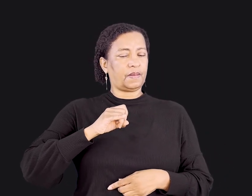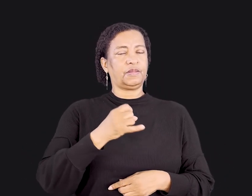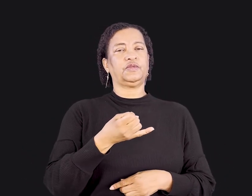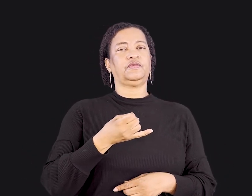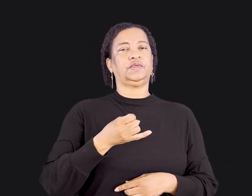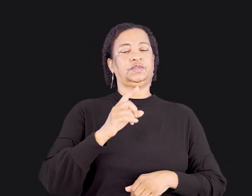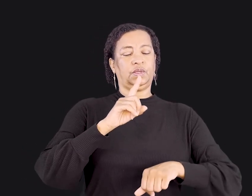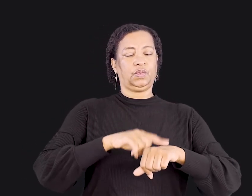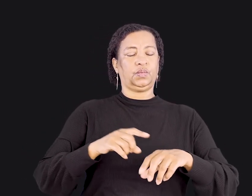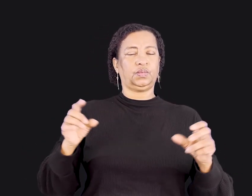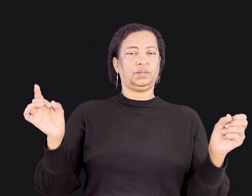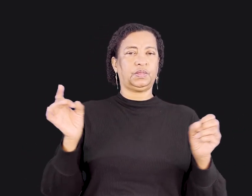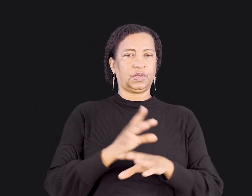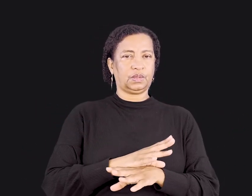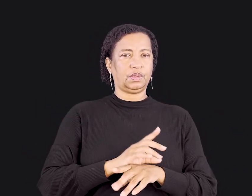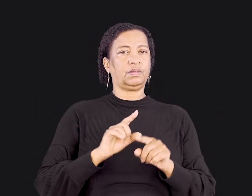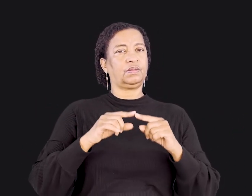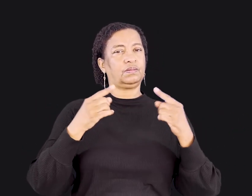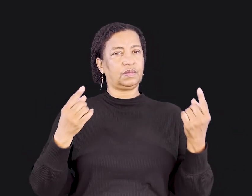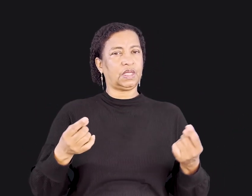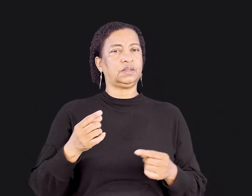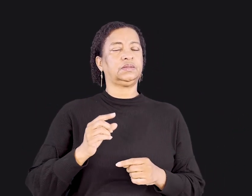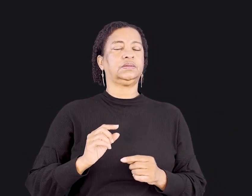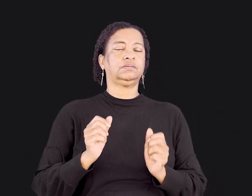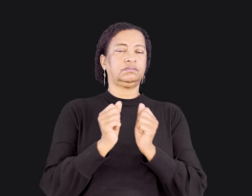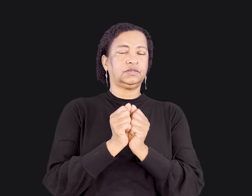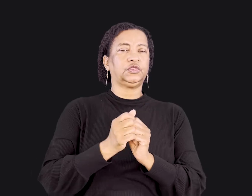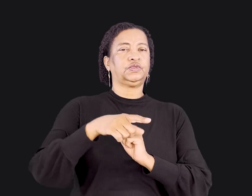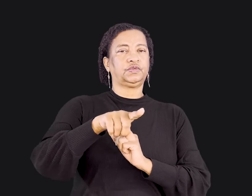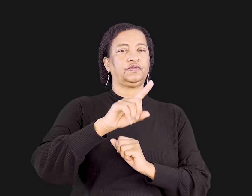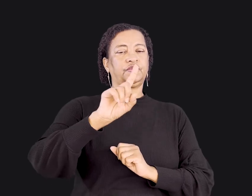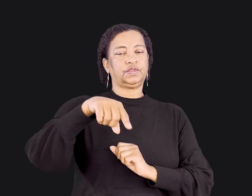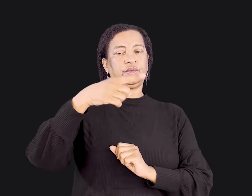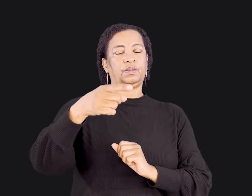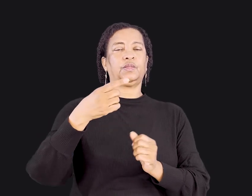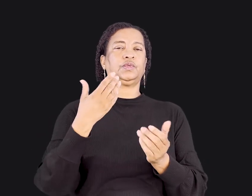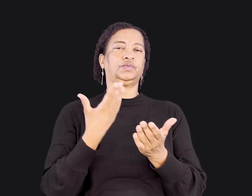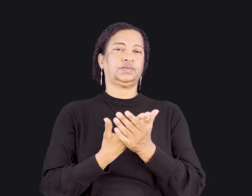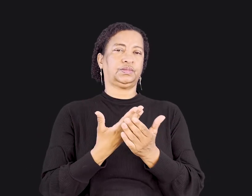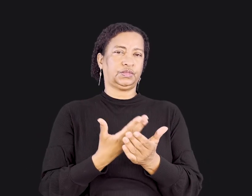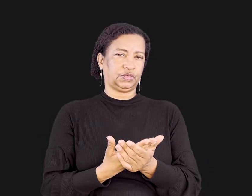Meu tempo esgotou, mas conto com você para o nosso próximo programa.